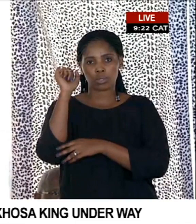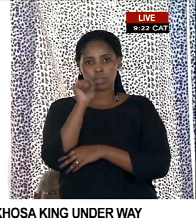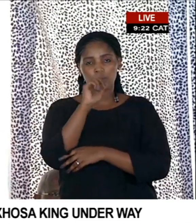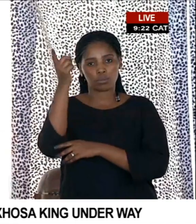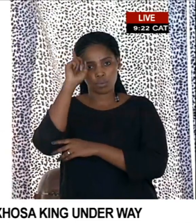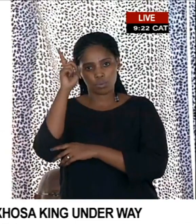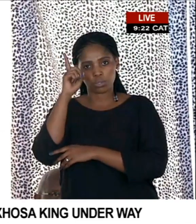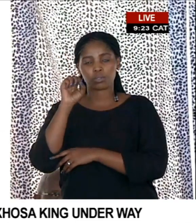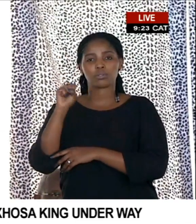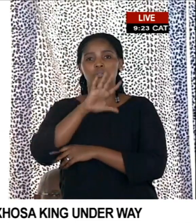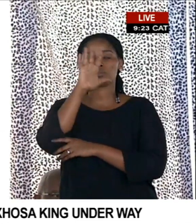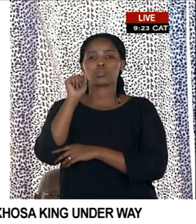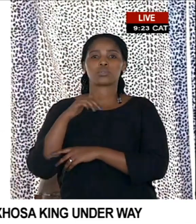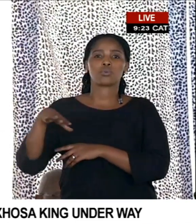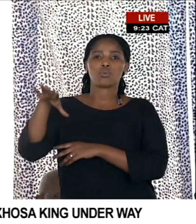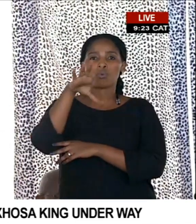Africa yonke